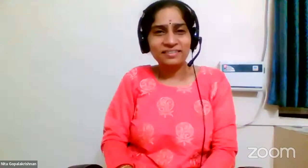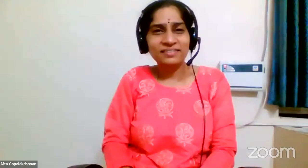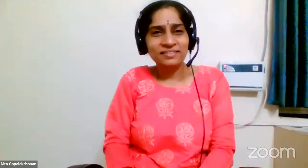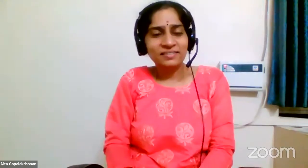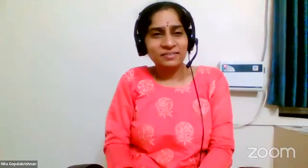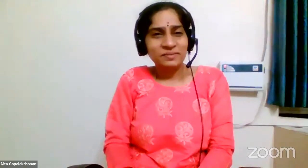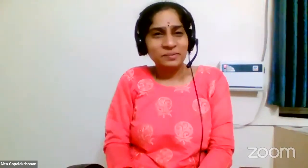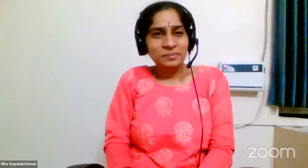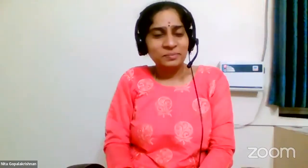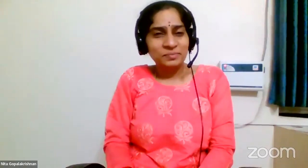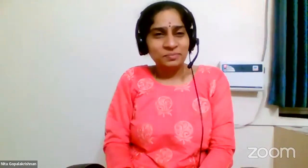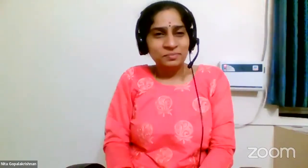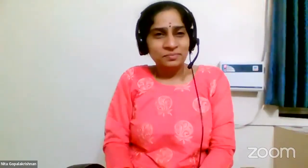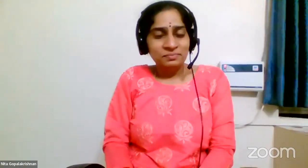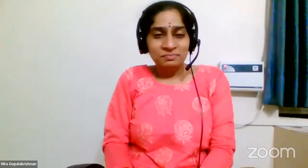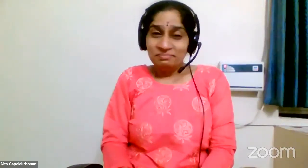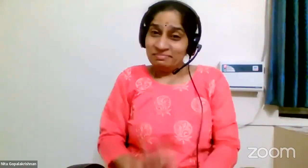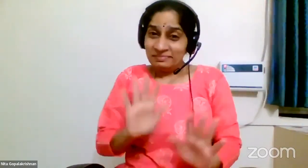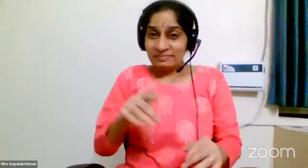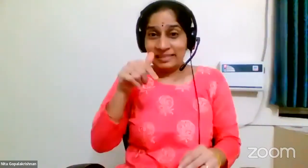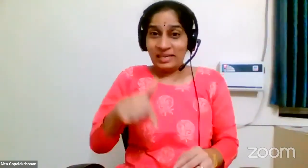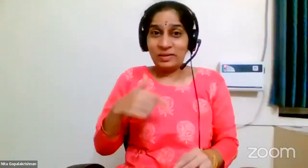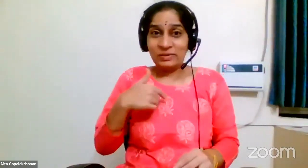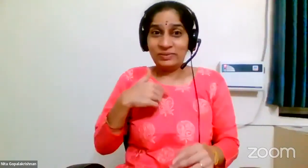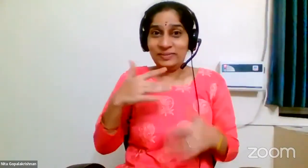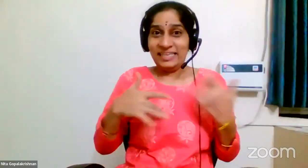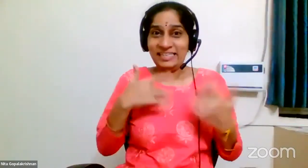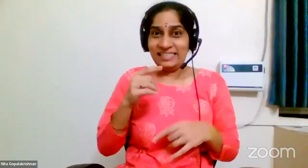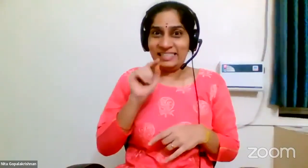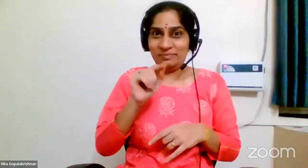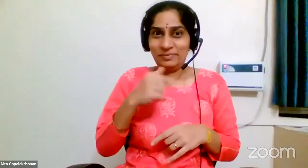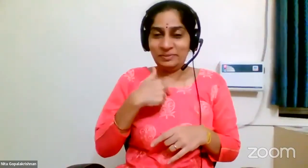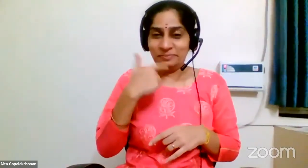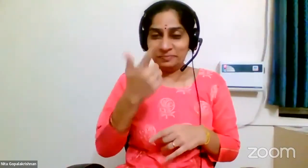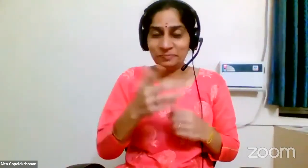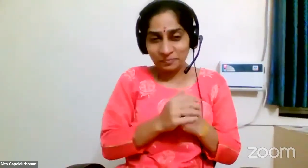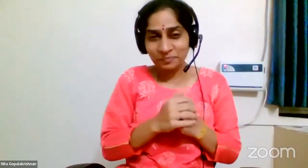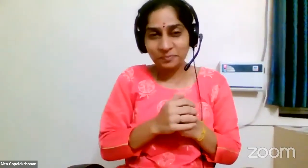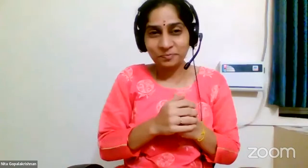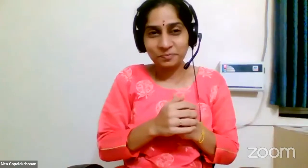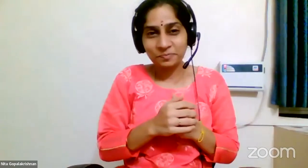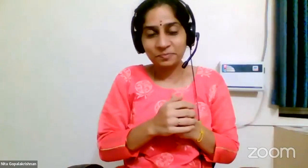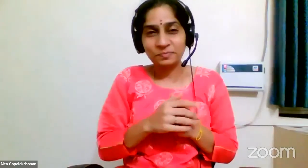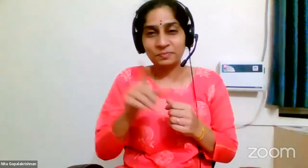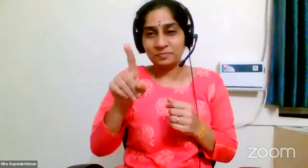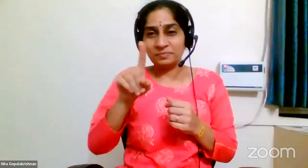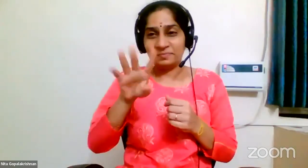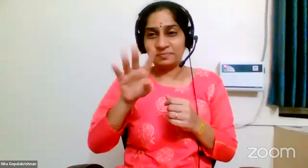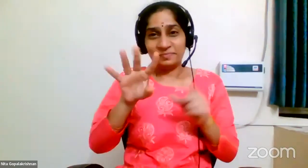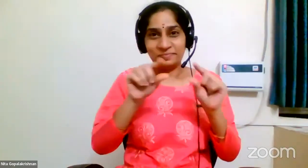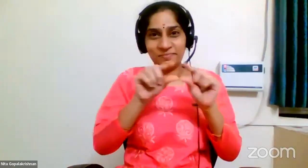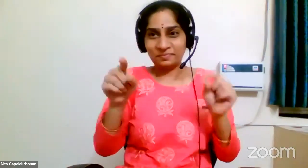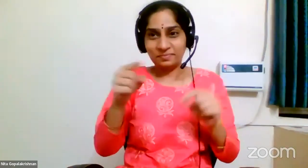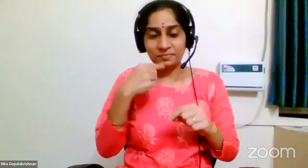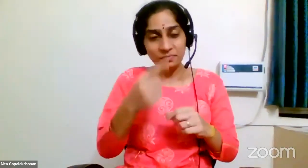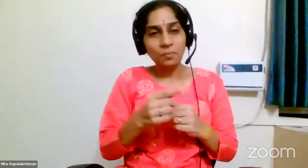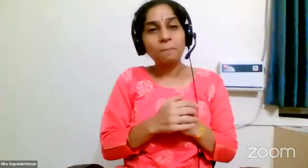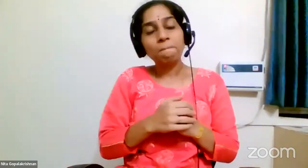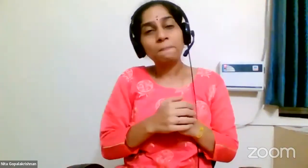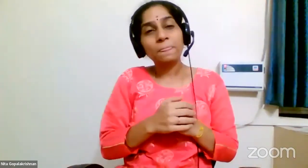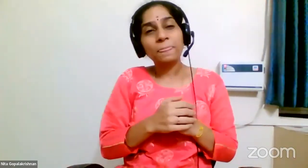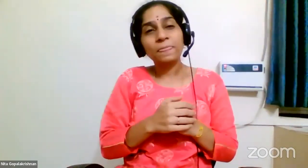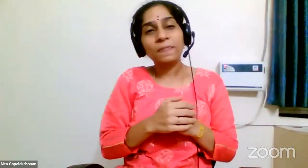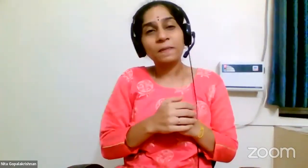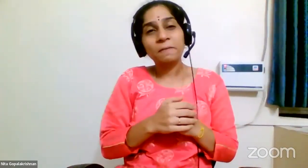और अब आपके फायदे की बात बता देता हूं। भगवान कह रहे हैं 14वें श्लोक में, जो इस बात को जानता